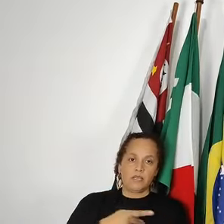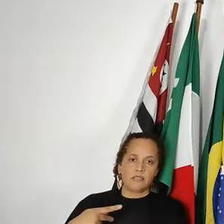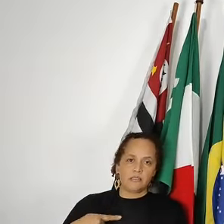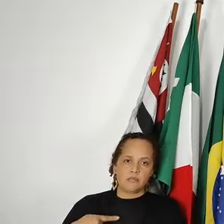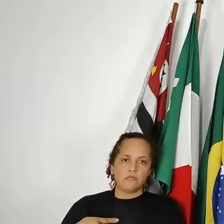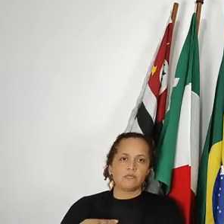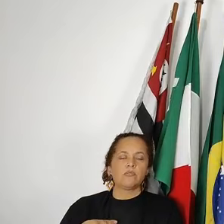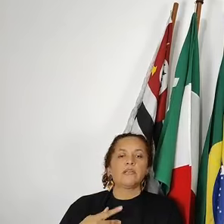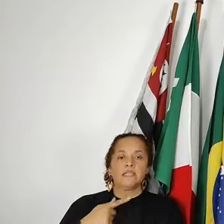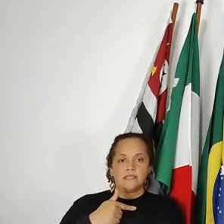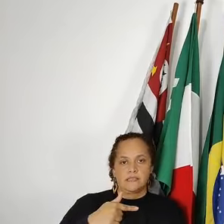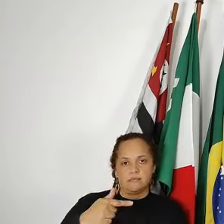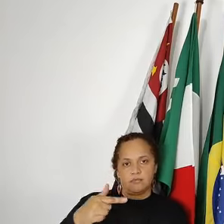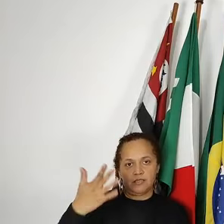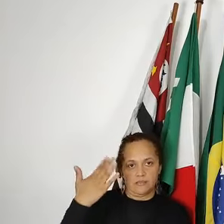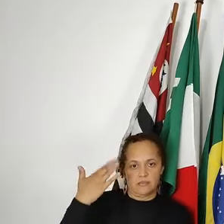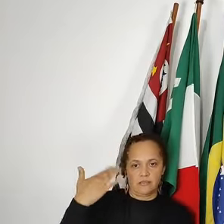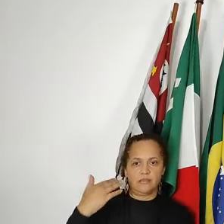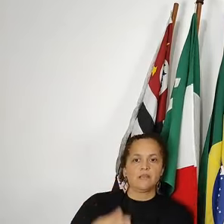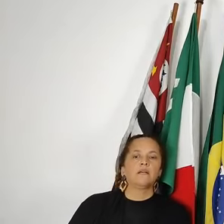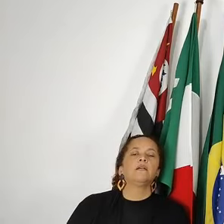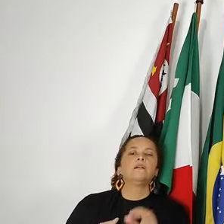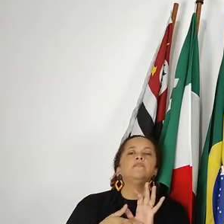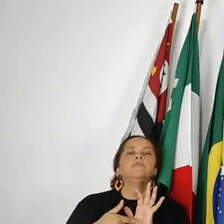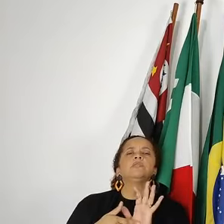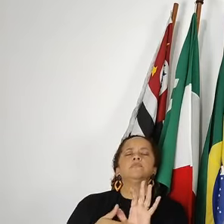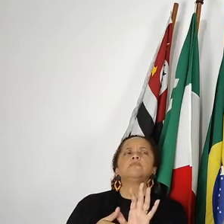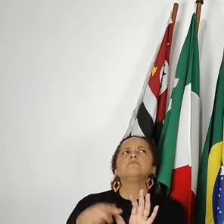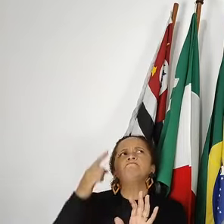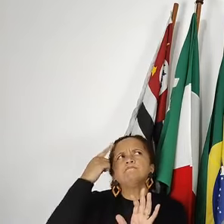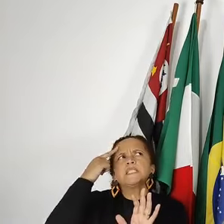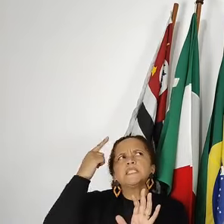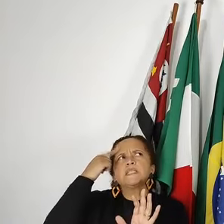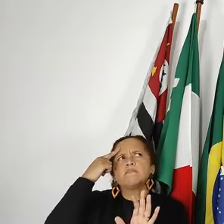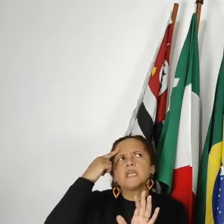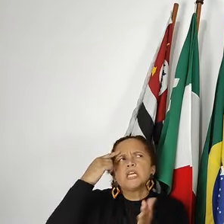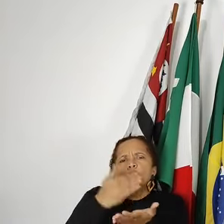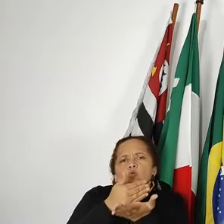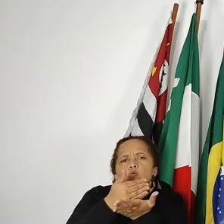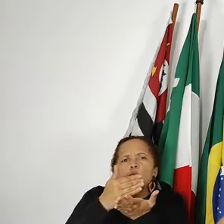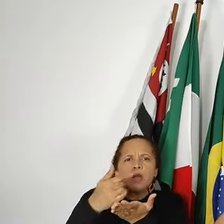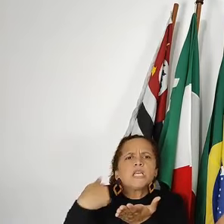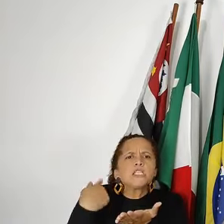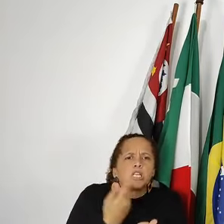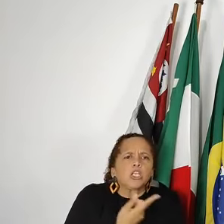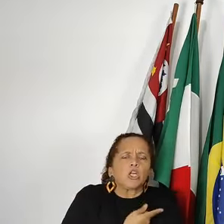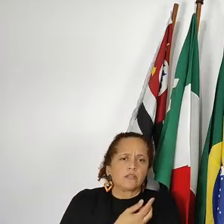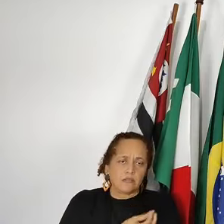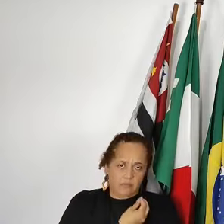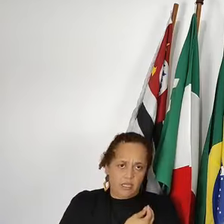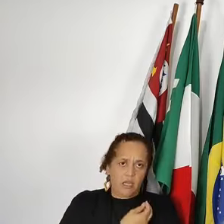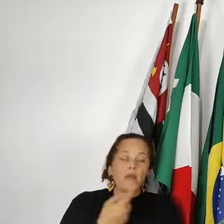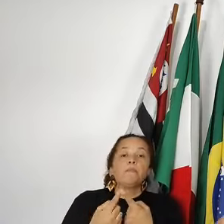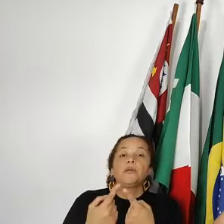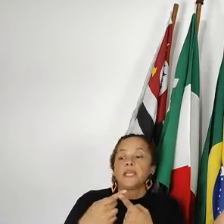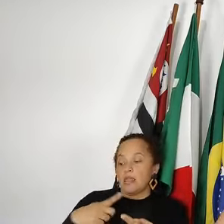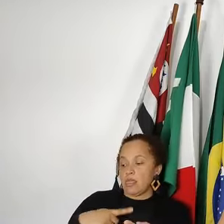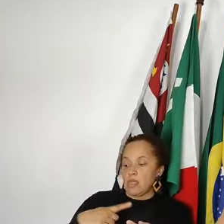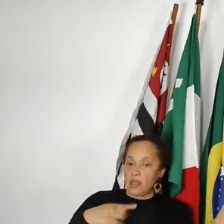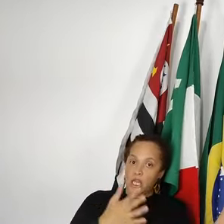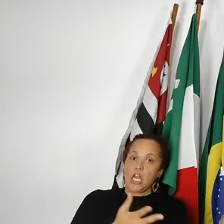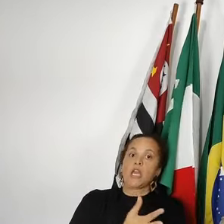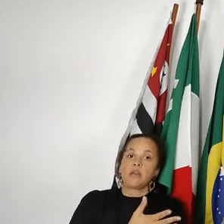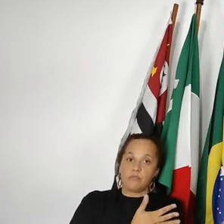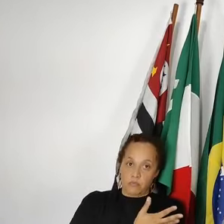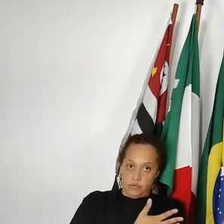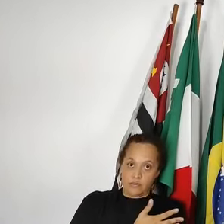O pensamento é a matéria-prima da nossa vida. Porque através dele é gerada as emoções, é